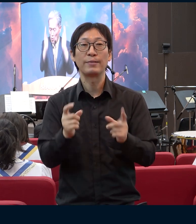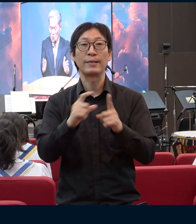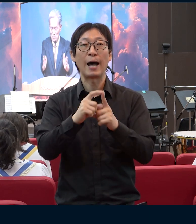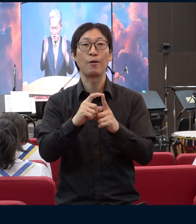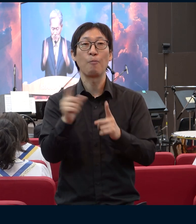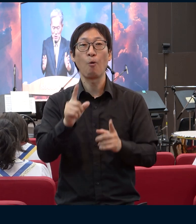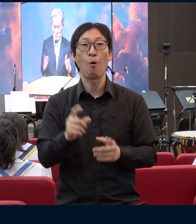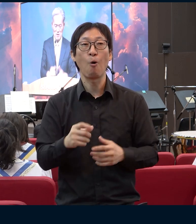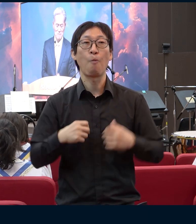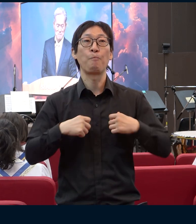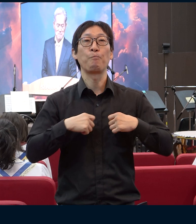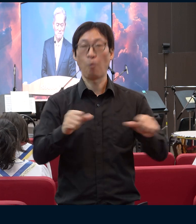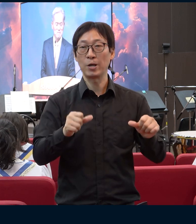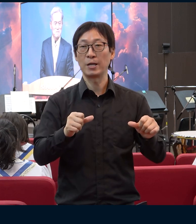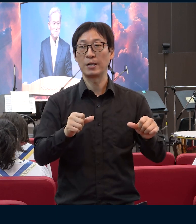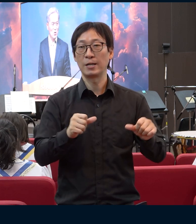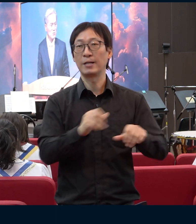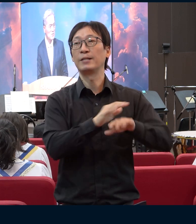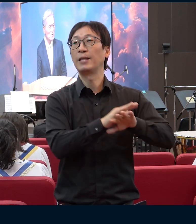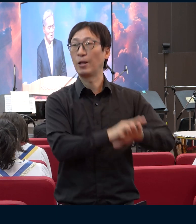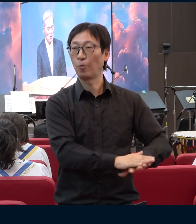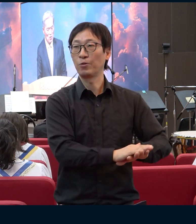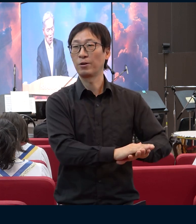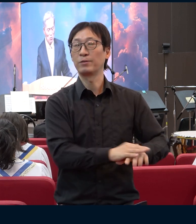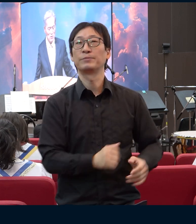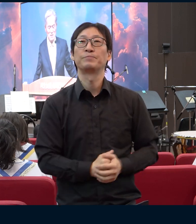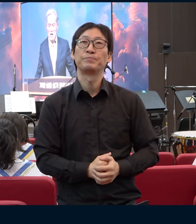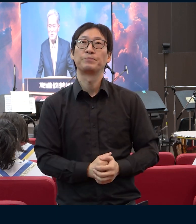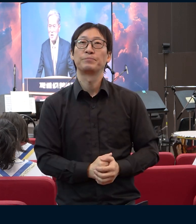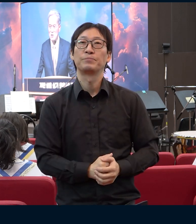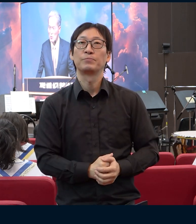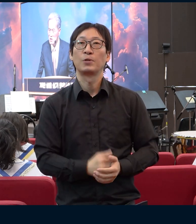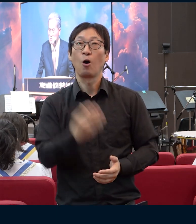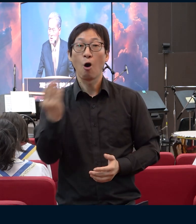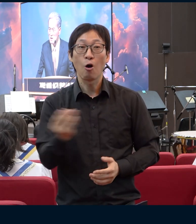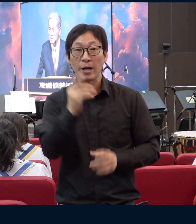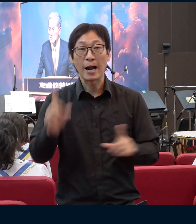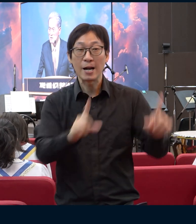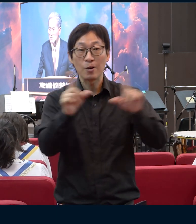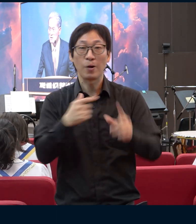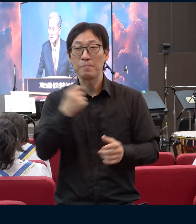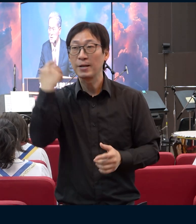포기예요. 내려놓음, 그것입니다. 여러분,